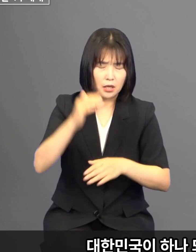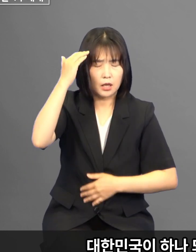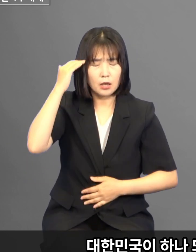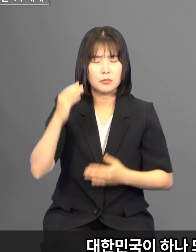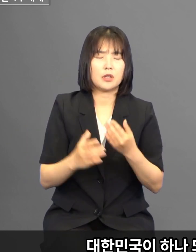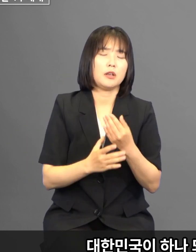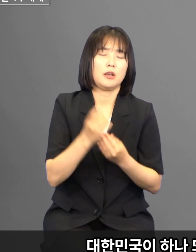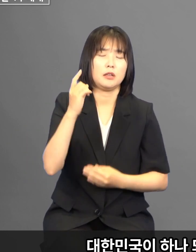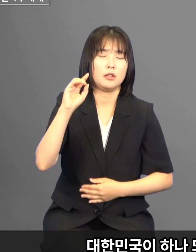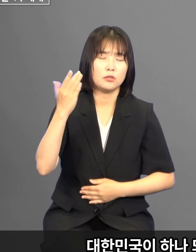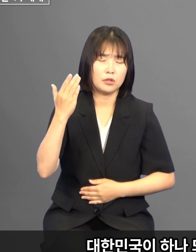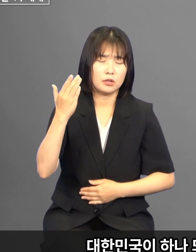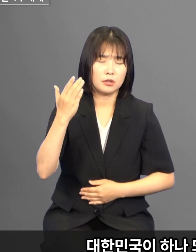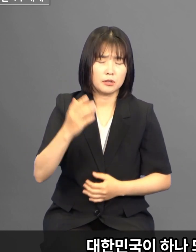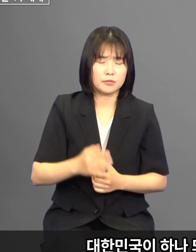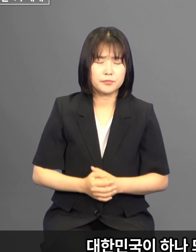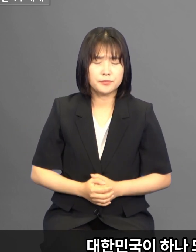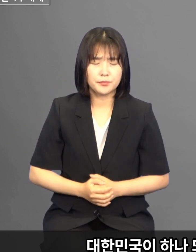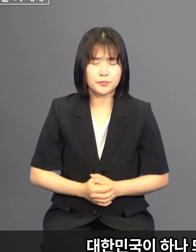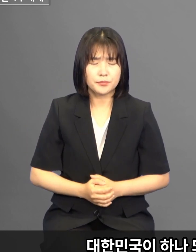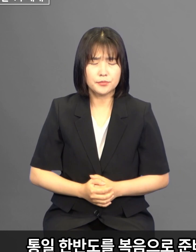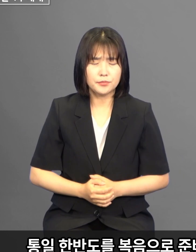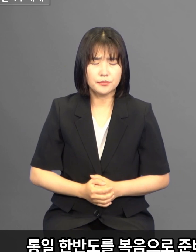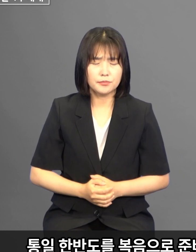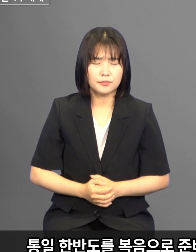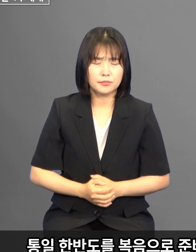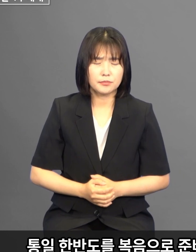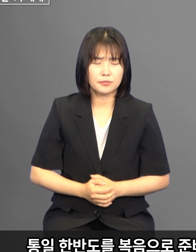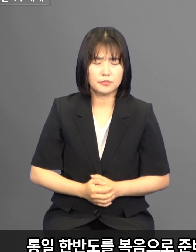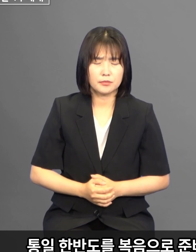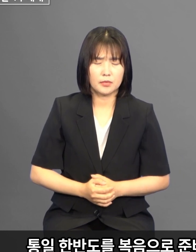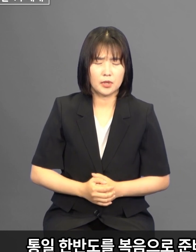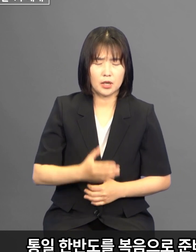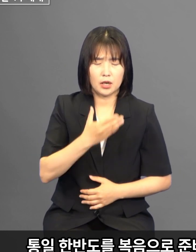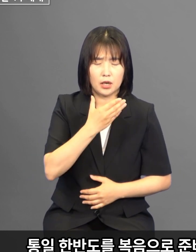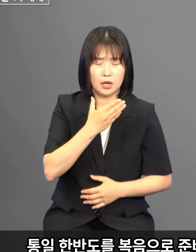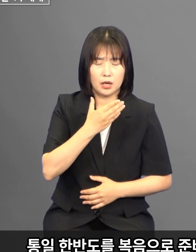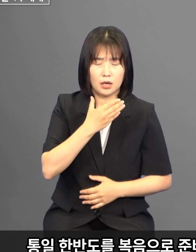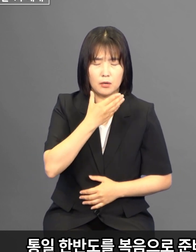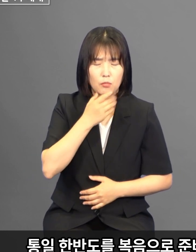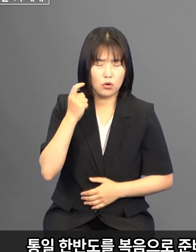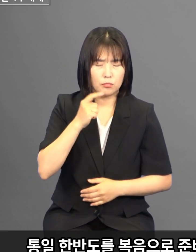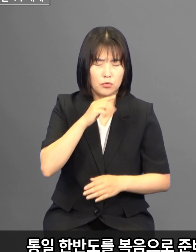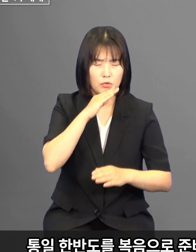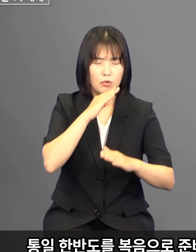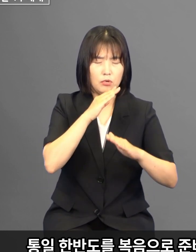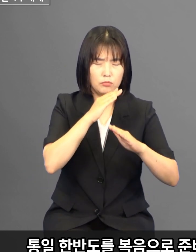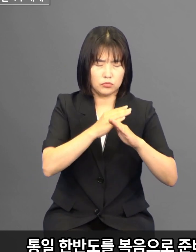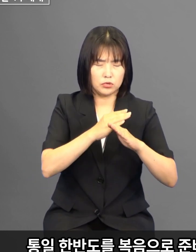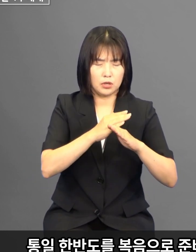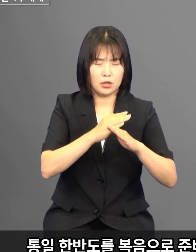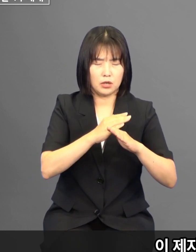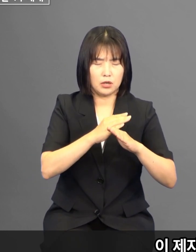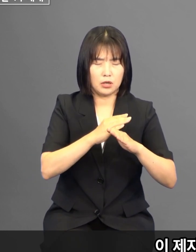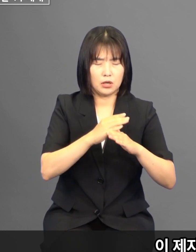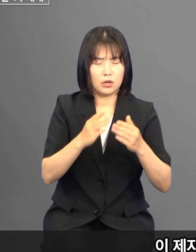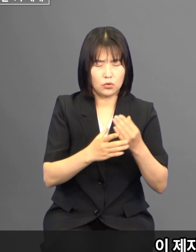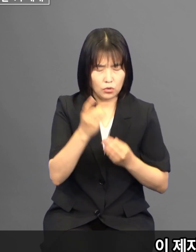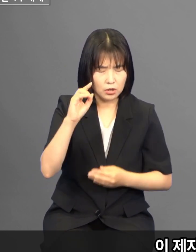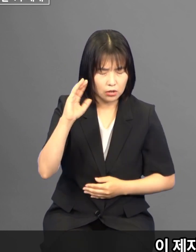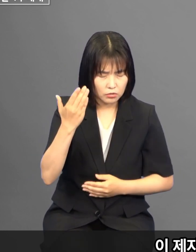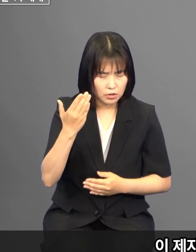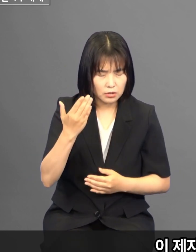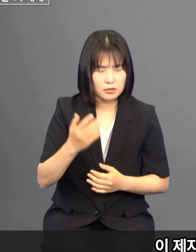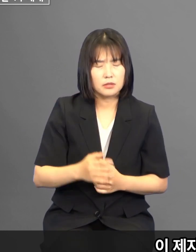하나 되어서 하나된 마음으로 또한 통일 한반도를 복음으로 준비하며 또한 전 세계에 복음을 증거하는 이